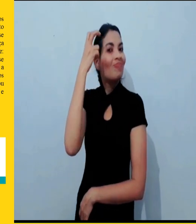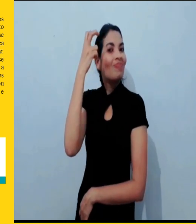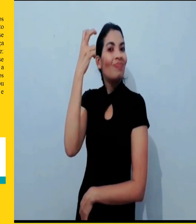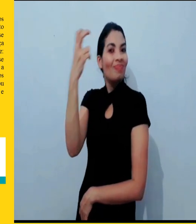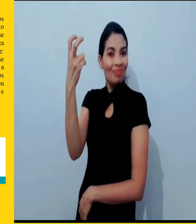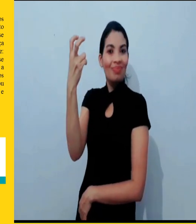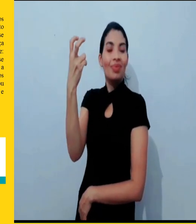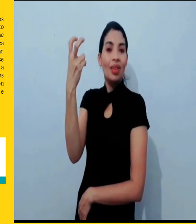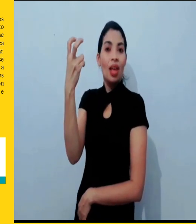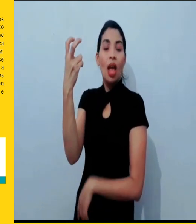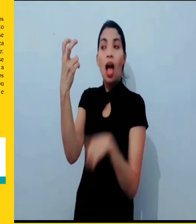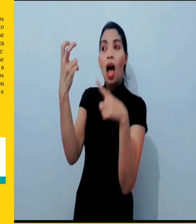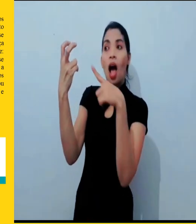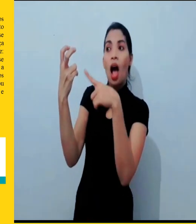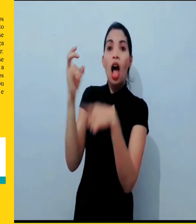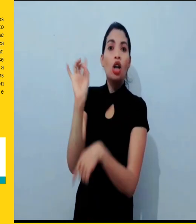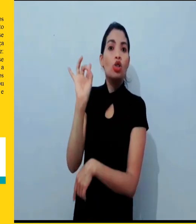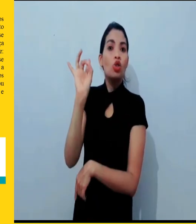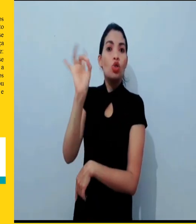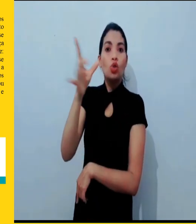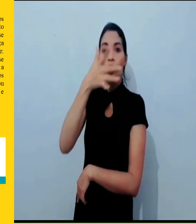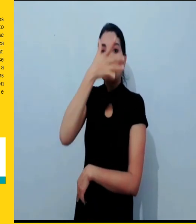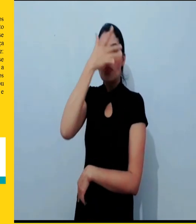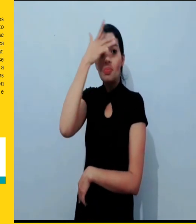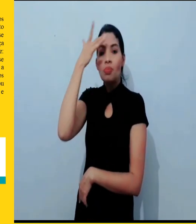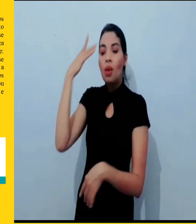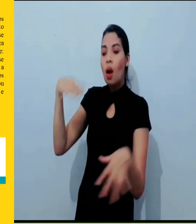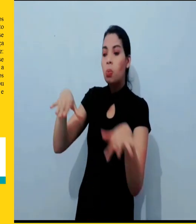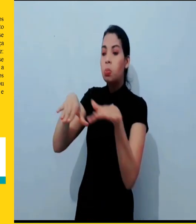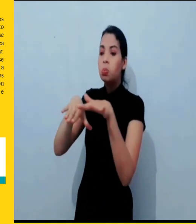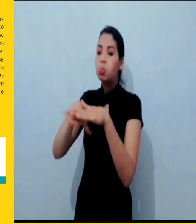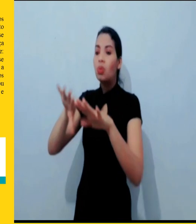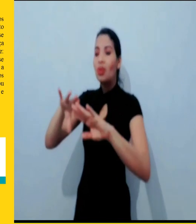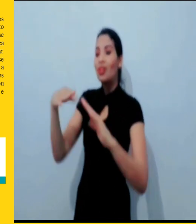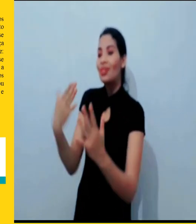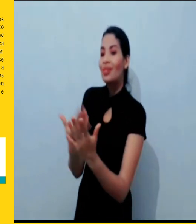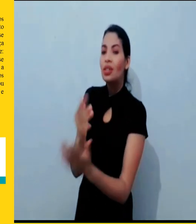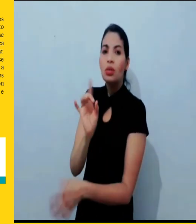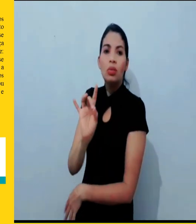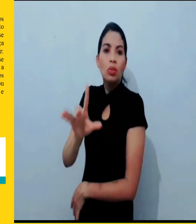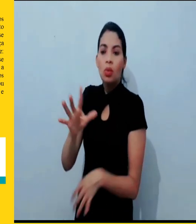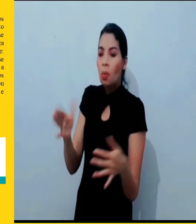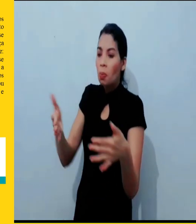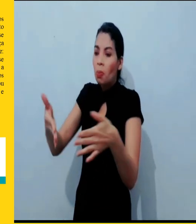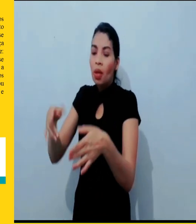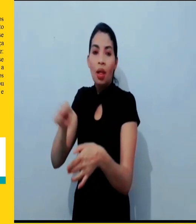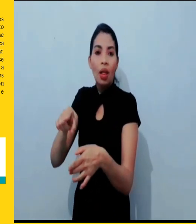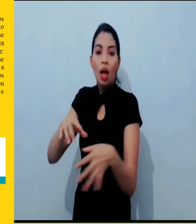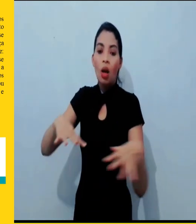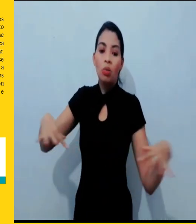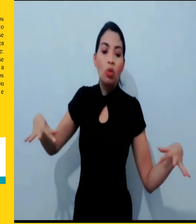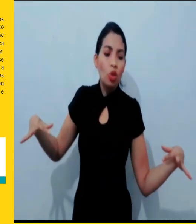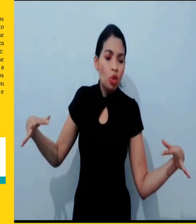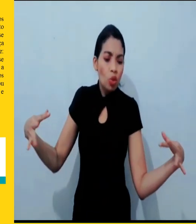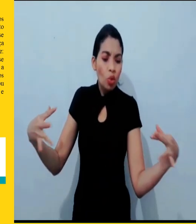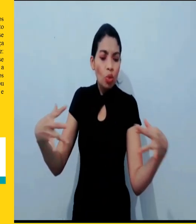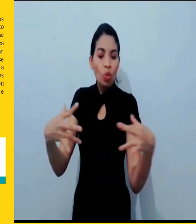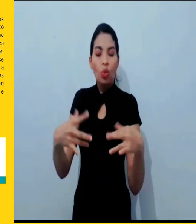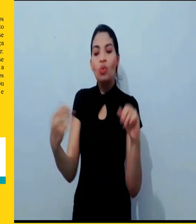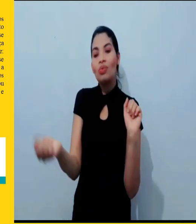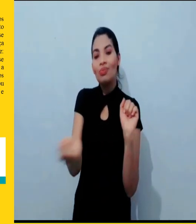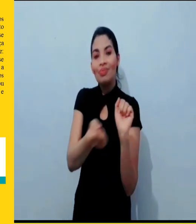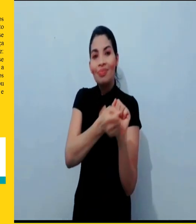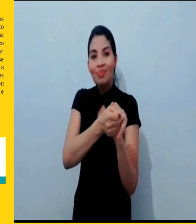imprescindível, pois não basta apenas incluir esses alunos na sala de aula, é preciso que